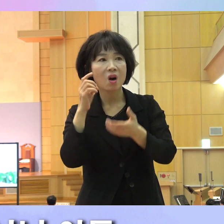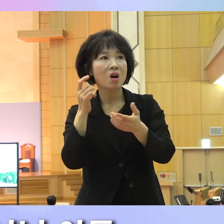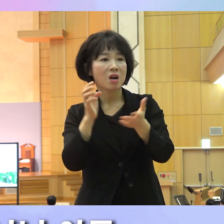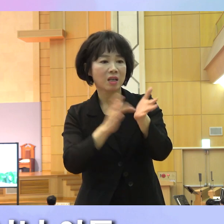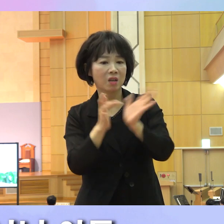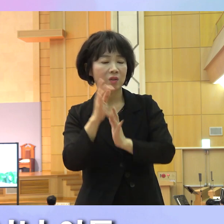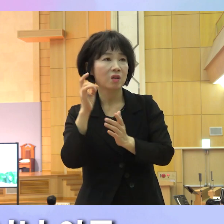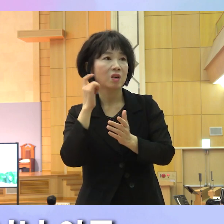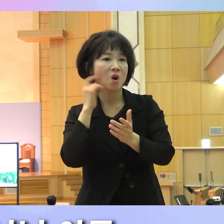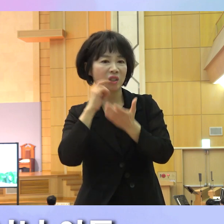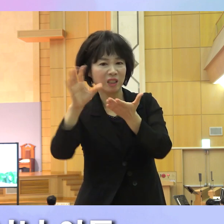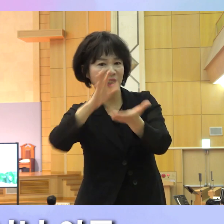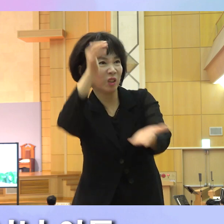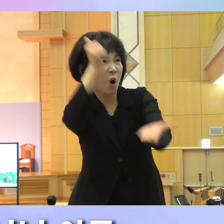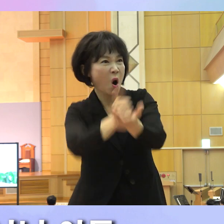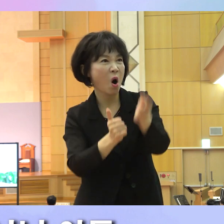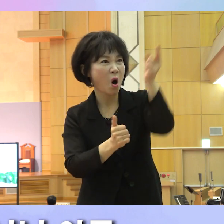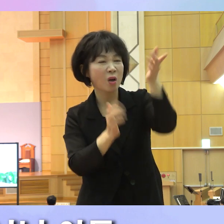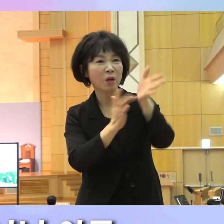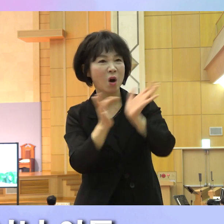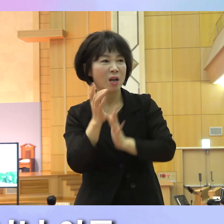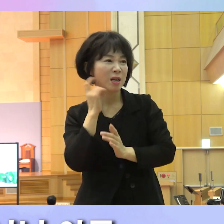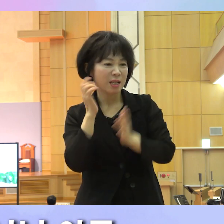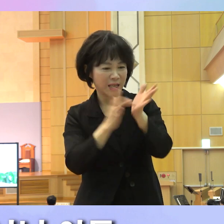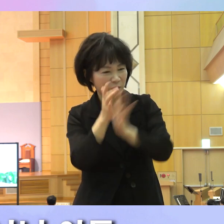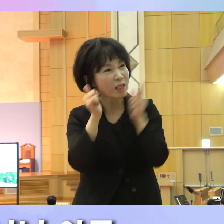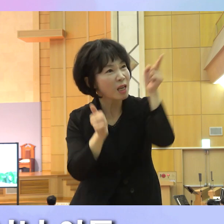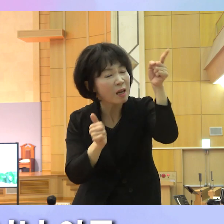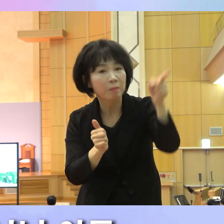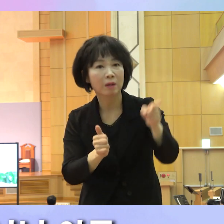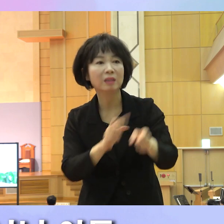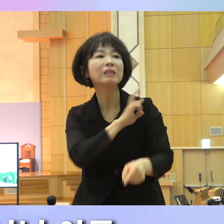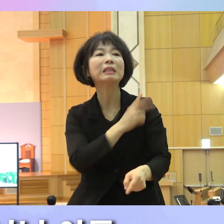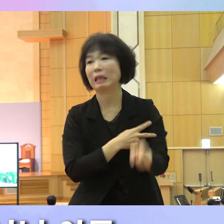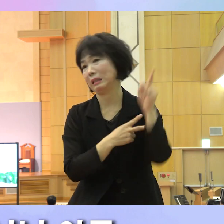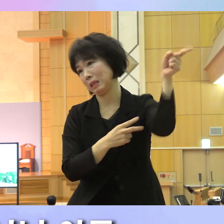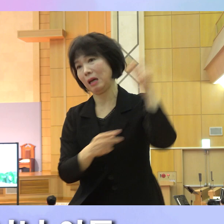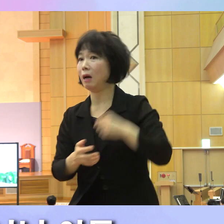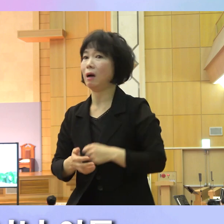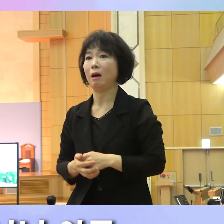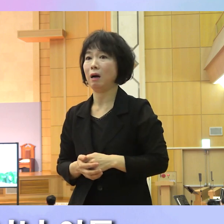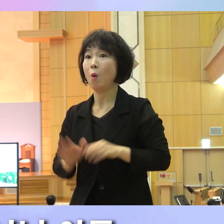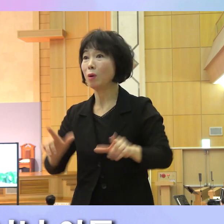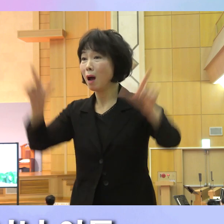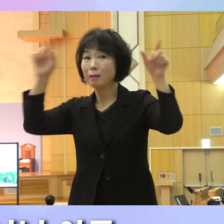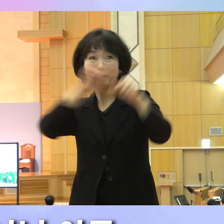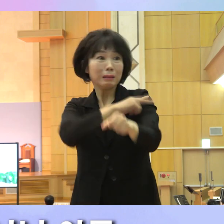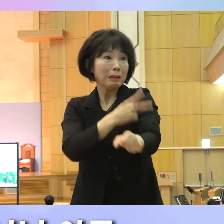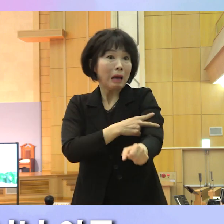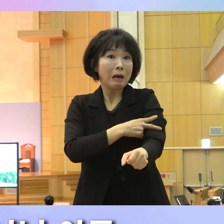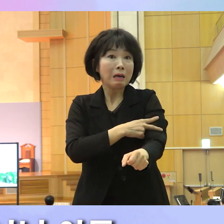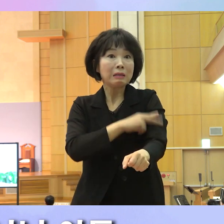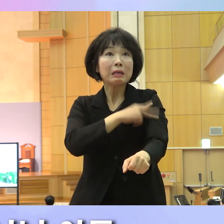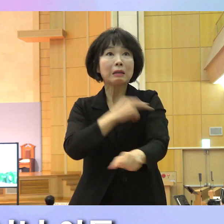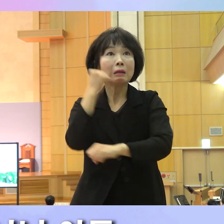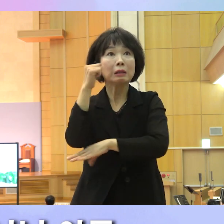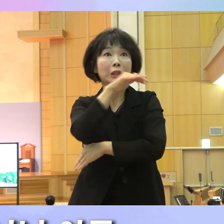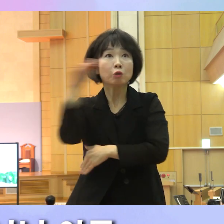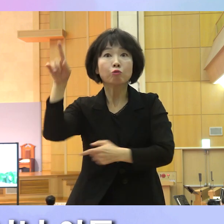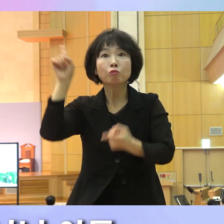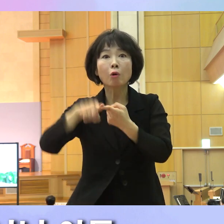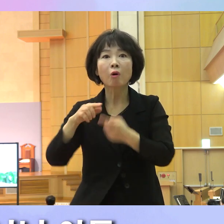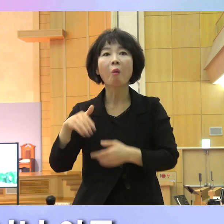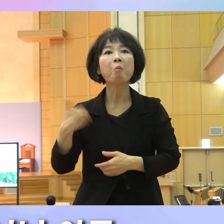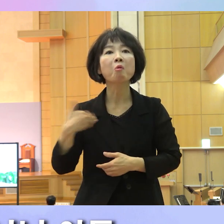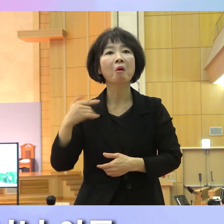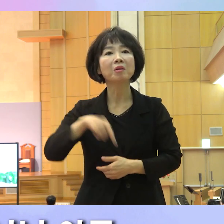이단의 괴수라고 말할 수는 있을지 모르지만 그 사람 자체를 이단이라고 할 수가 없어요. 근데 오늘날 이단의 기준도 모르고 성경에 이렇게